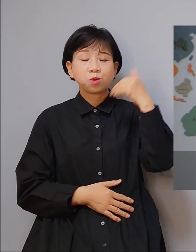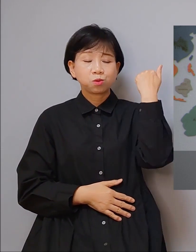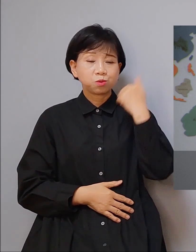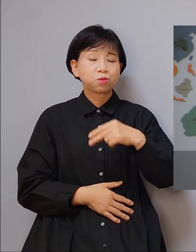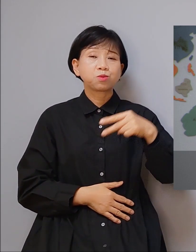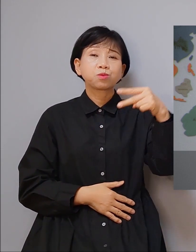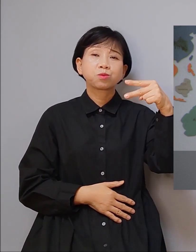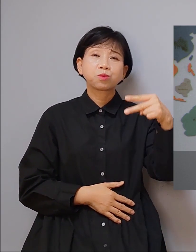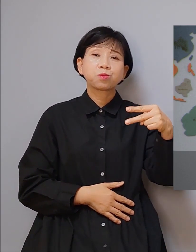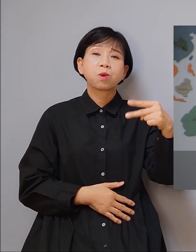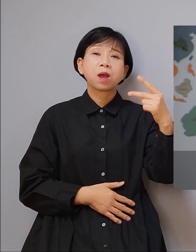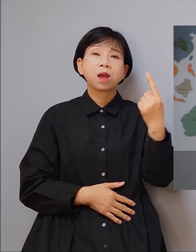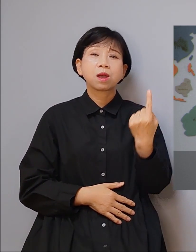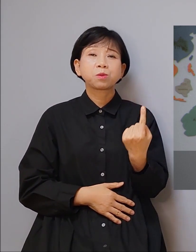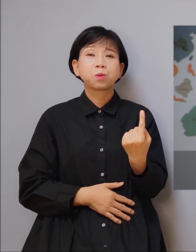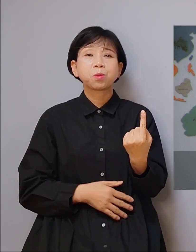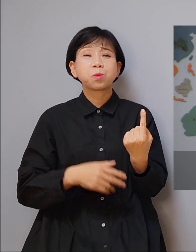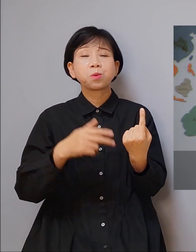무엇가도